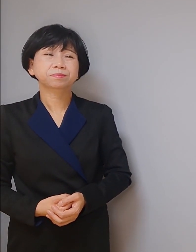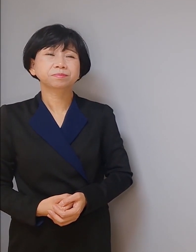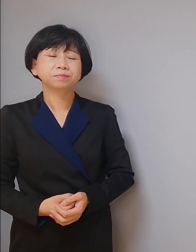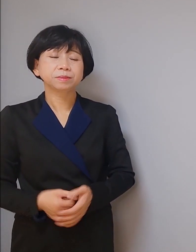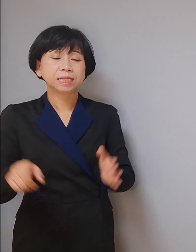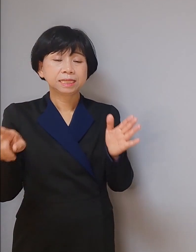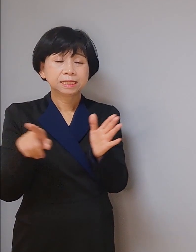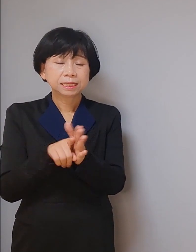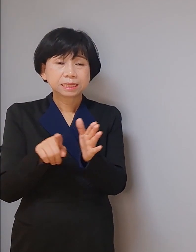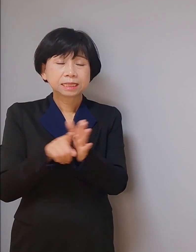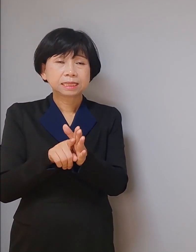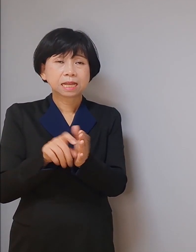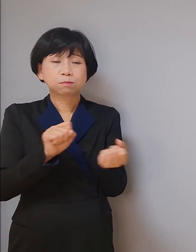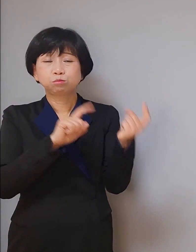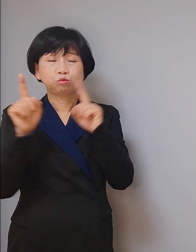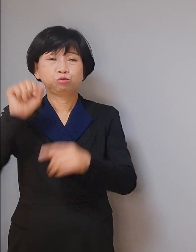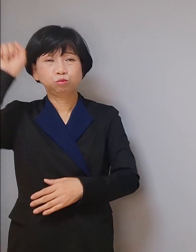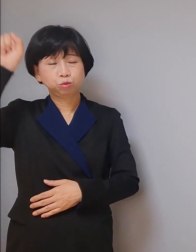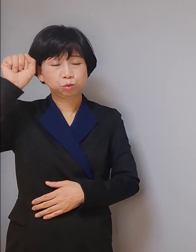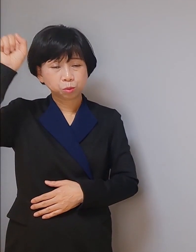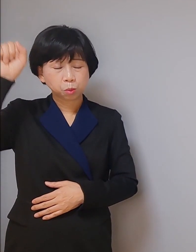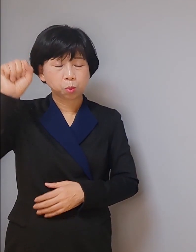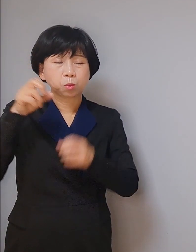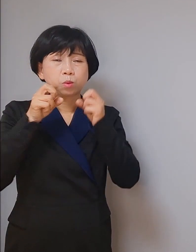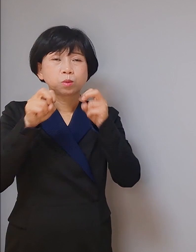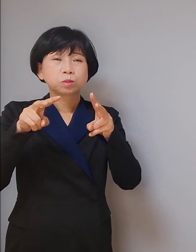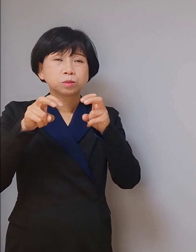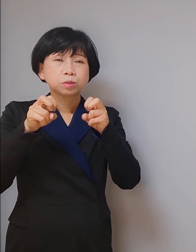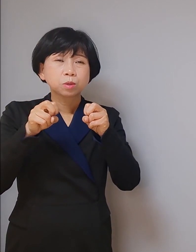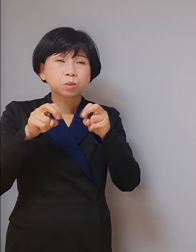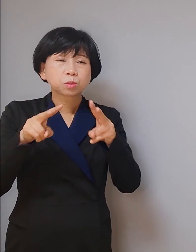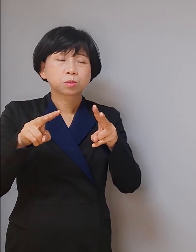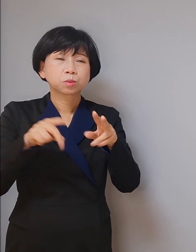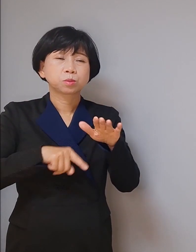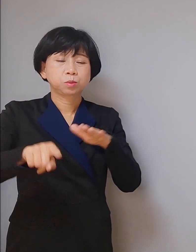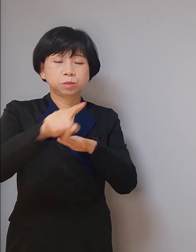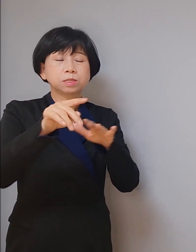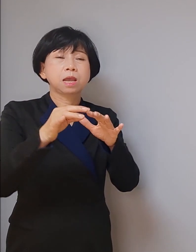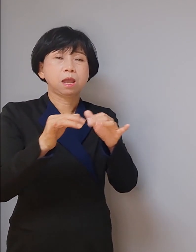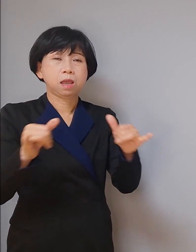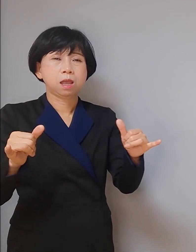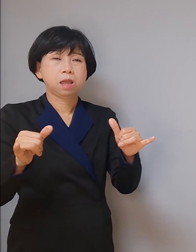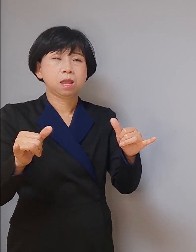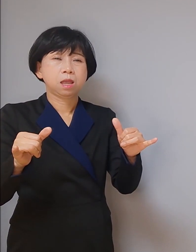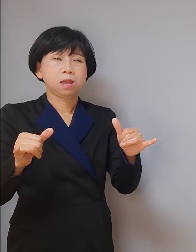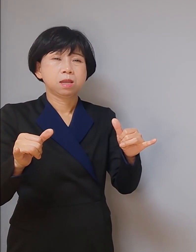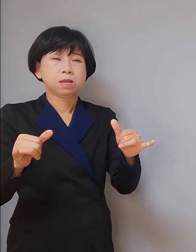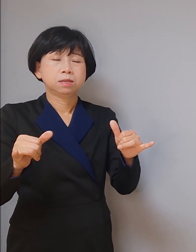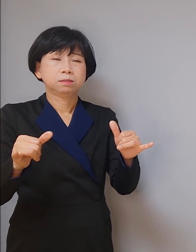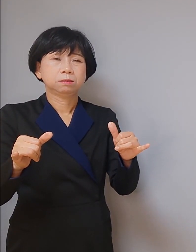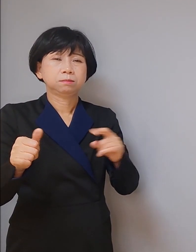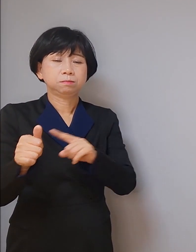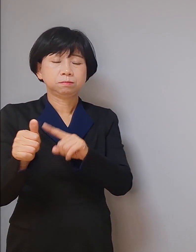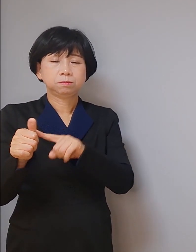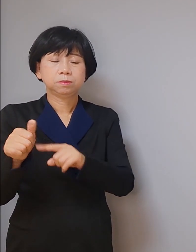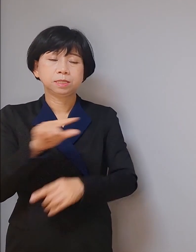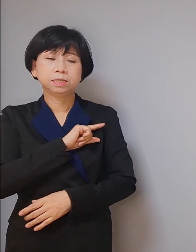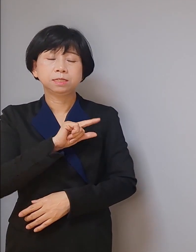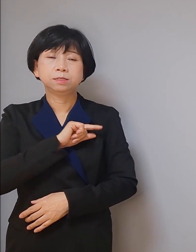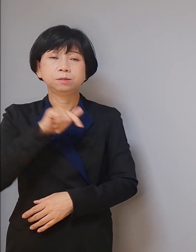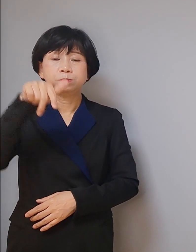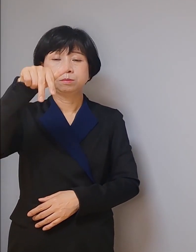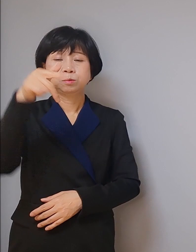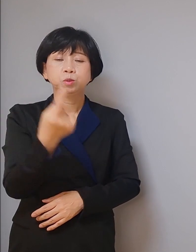신앙 부흥 운동을 일으킨 선교 확장 시기의 선구자들 가운데 한 명인 조나단